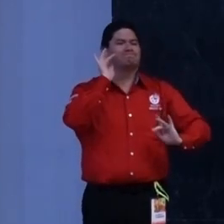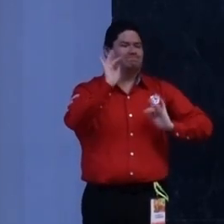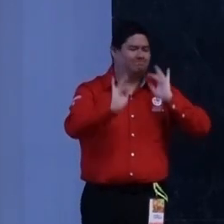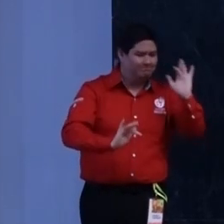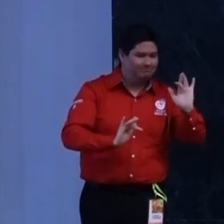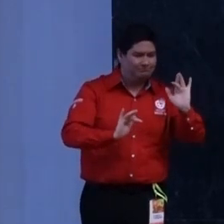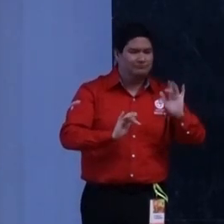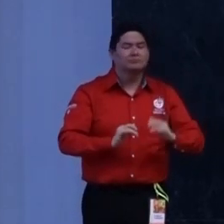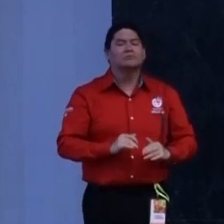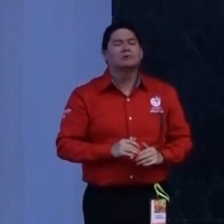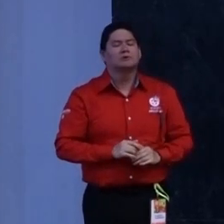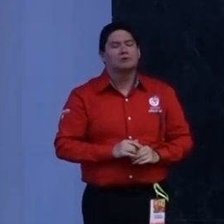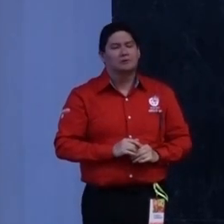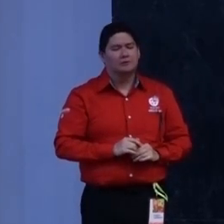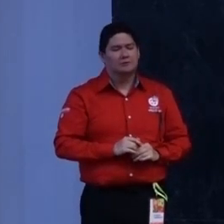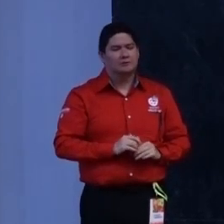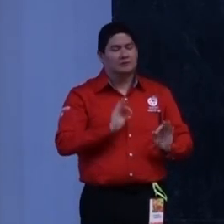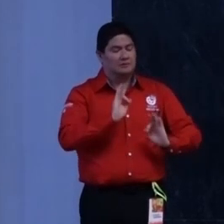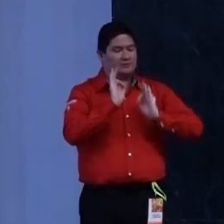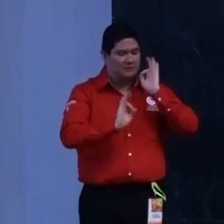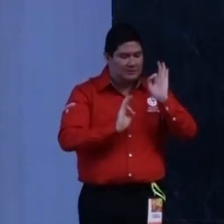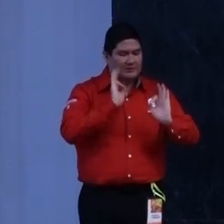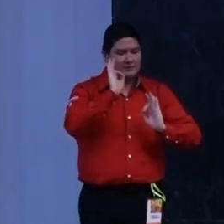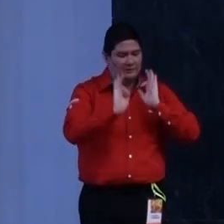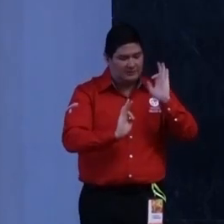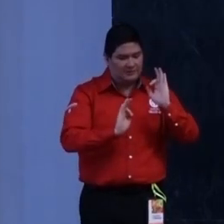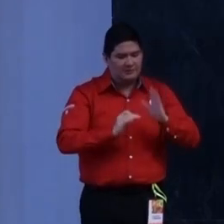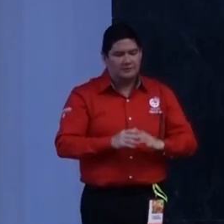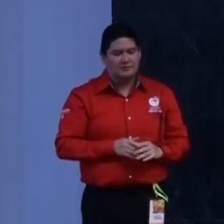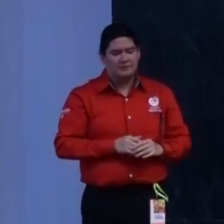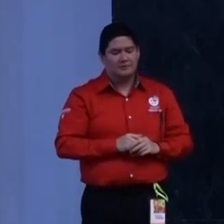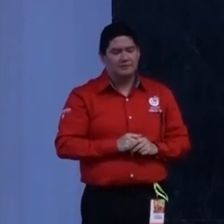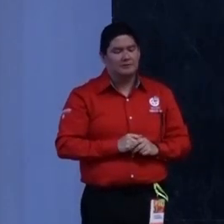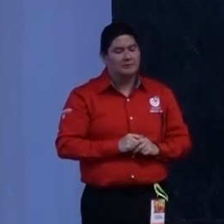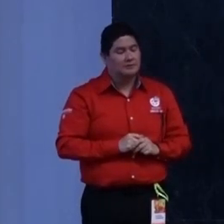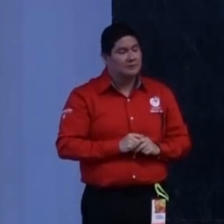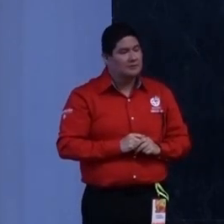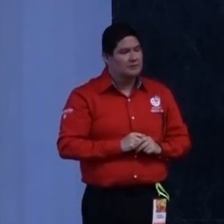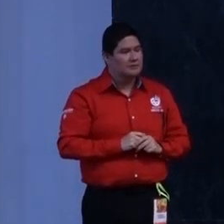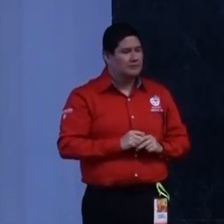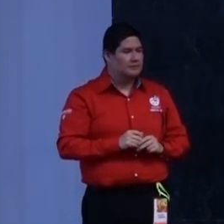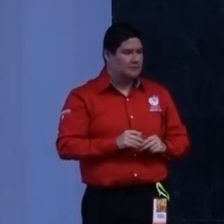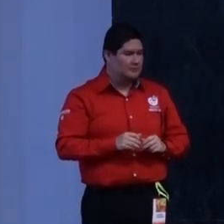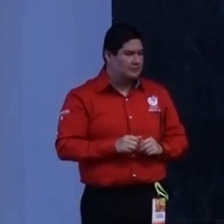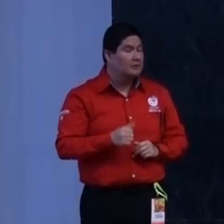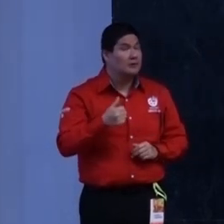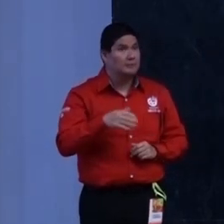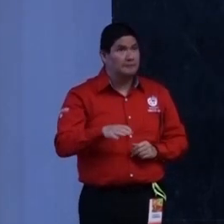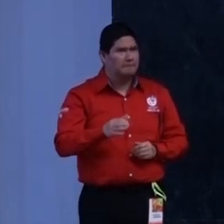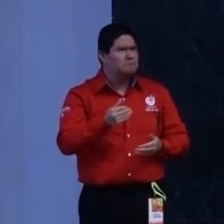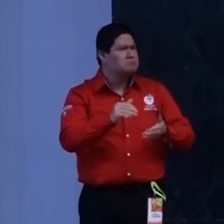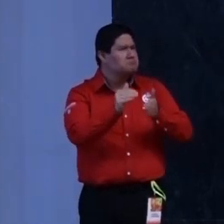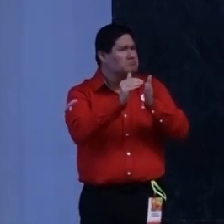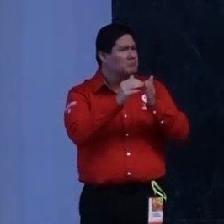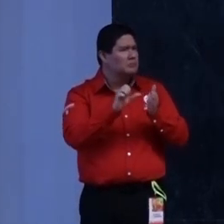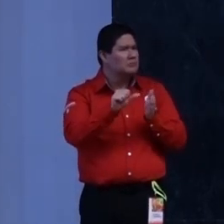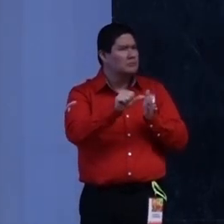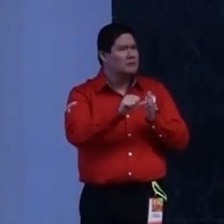Hace unos meses yo estaba con un maestro de música, el cual tiene perfectamente